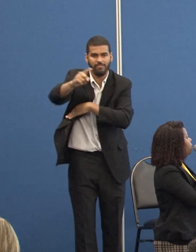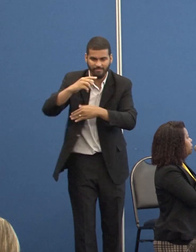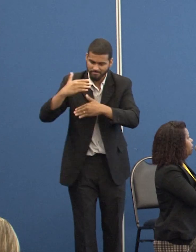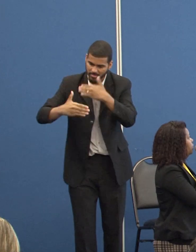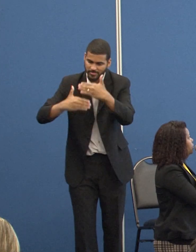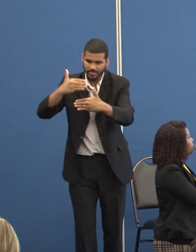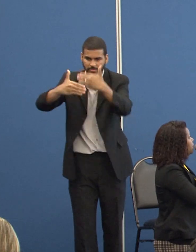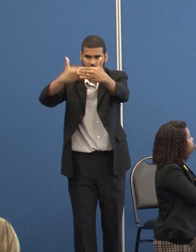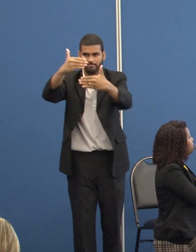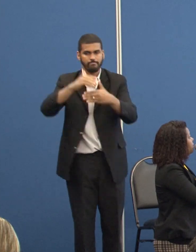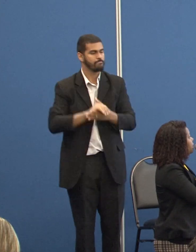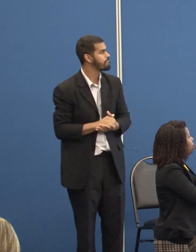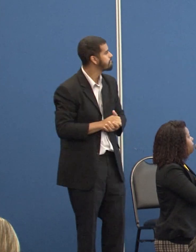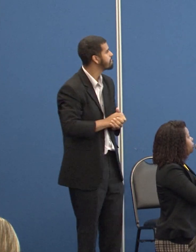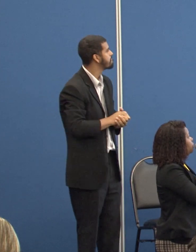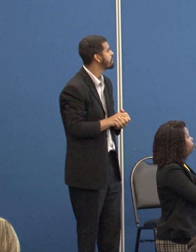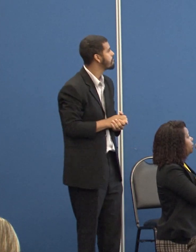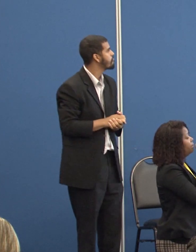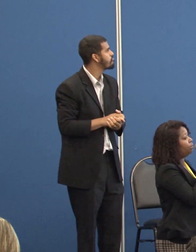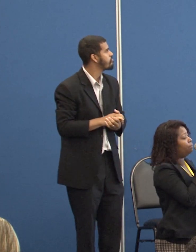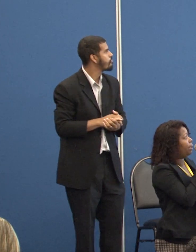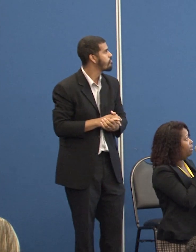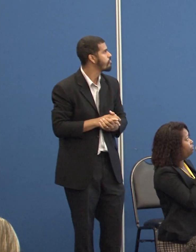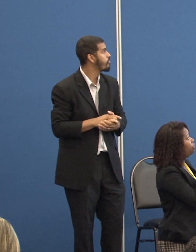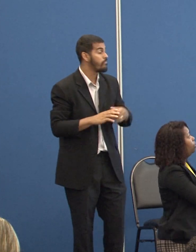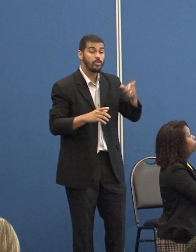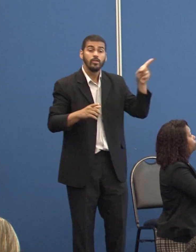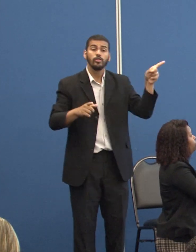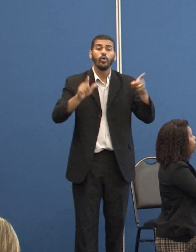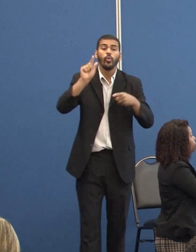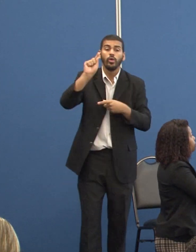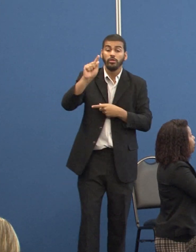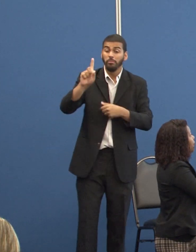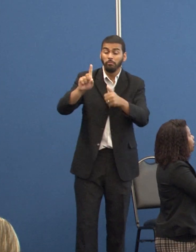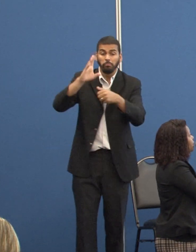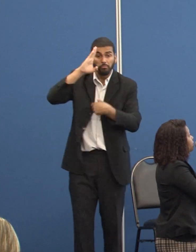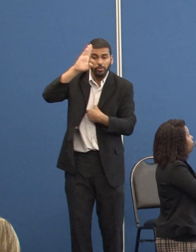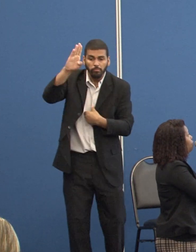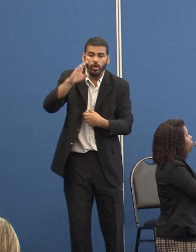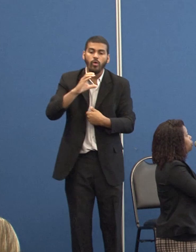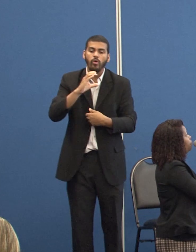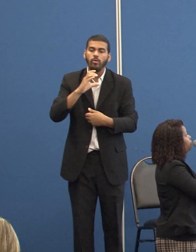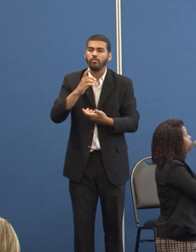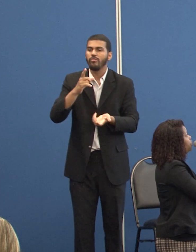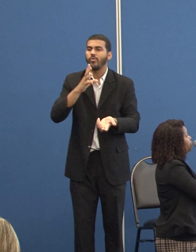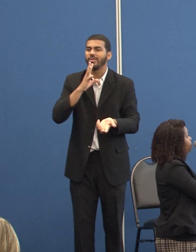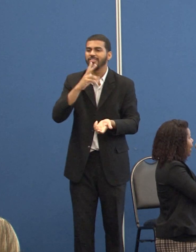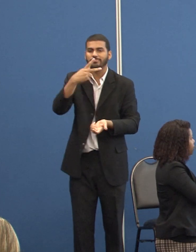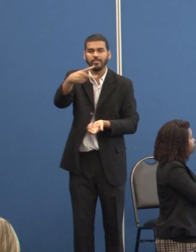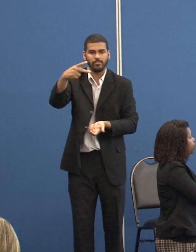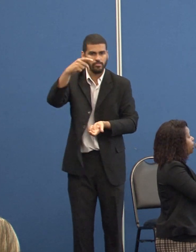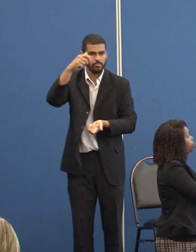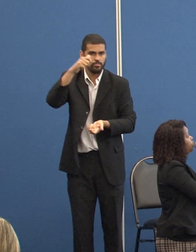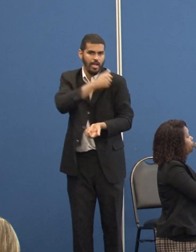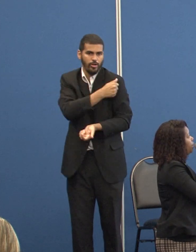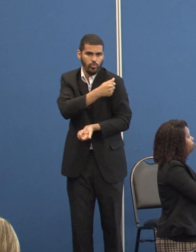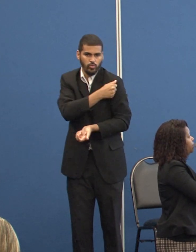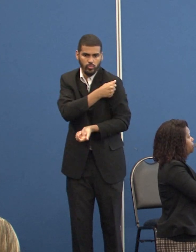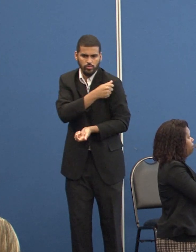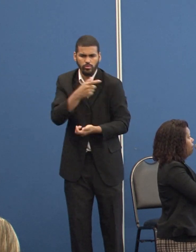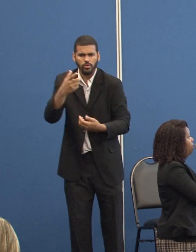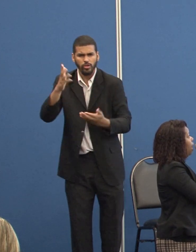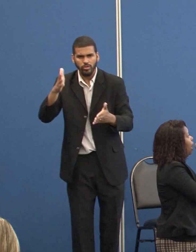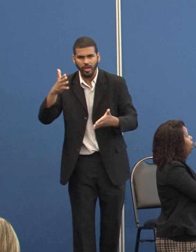Observações importantes. As observações serão a partir do conhecimento prévio do aluno em relação ao uso de produtos básicos de